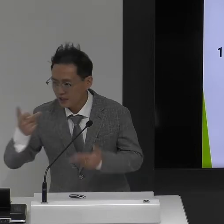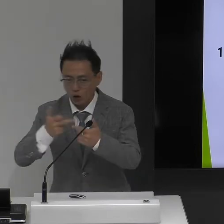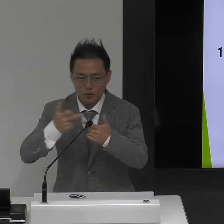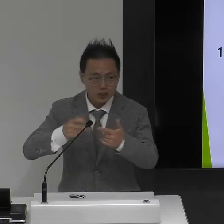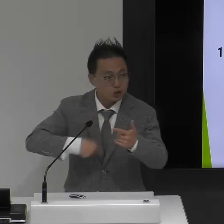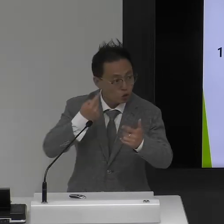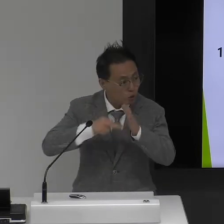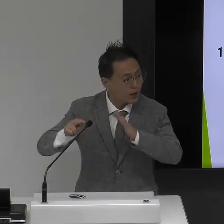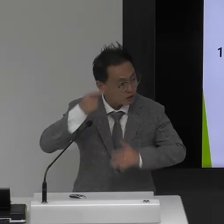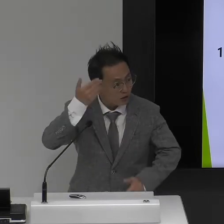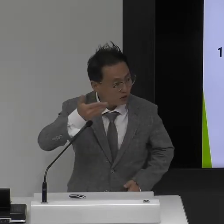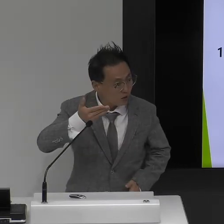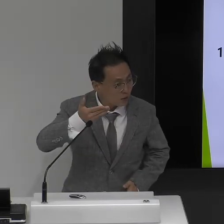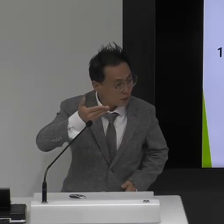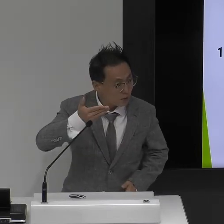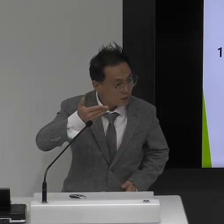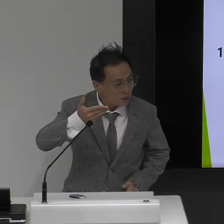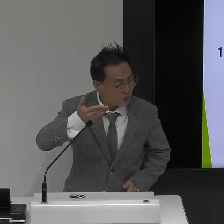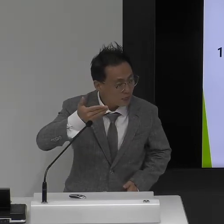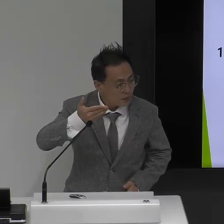야곱이 스스로 도망갔어요?